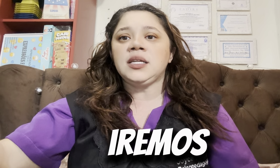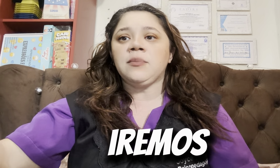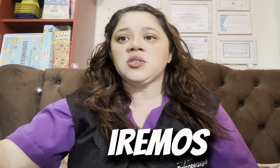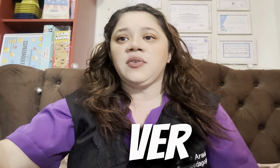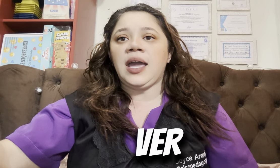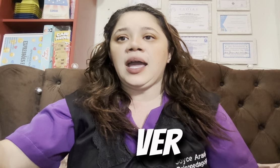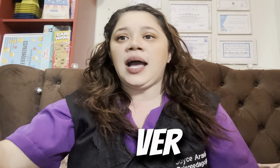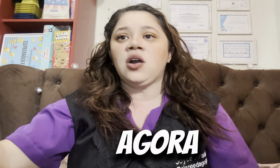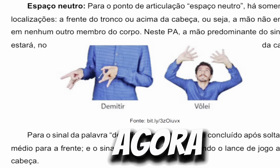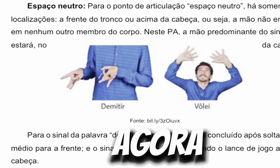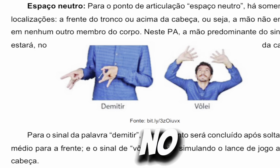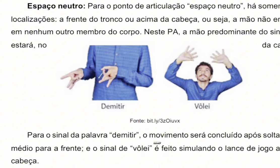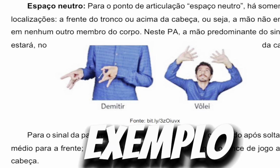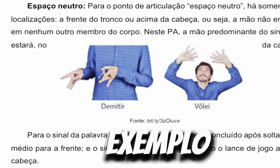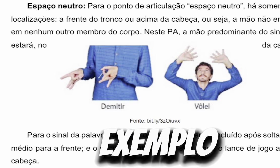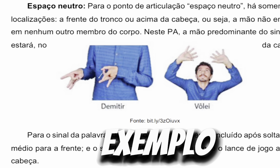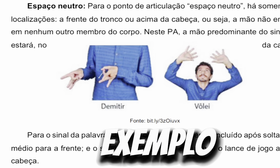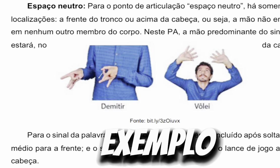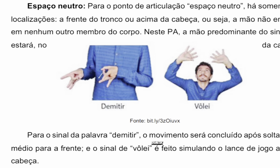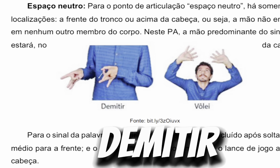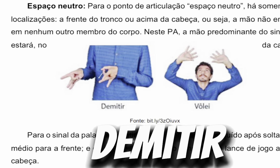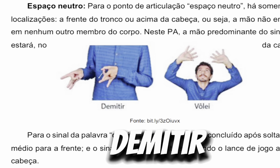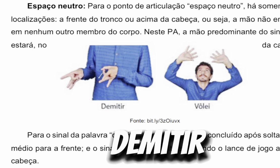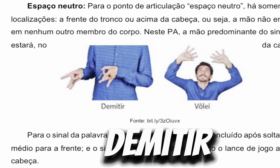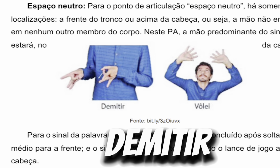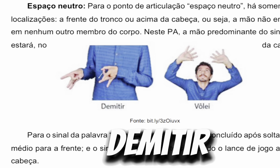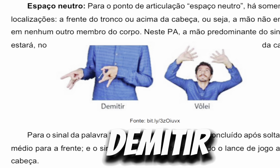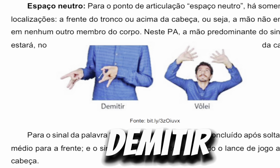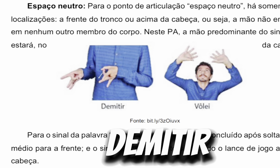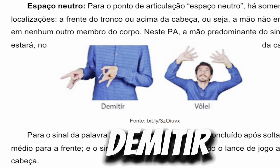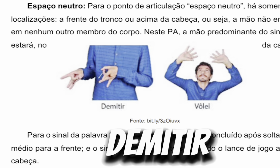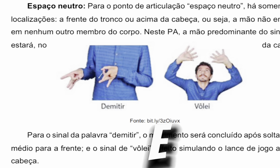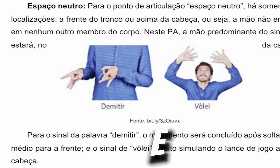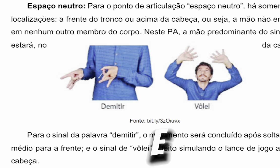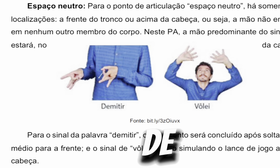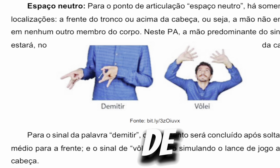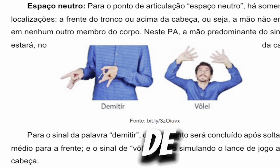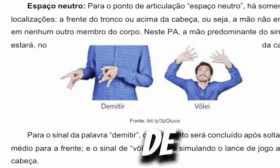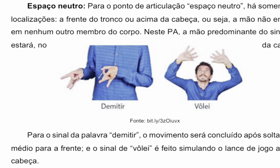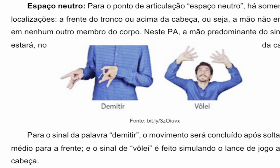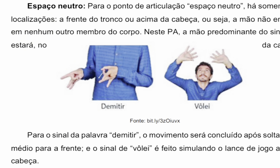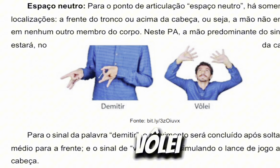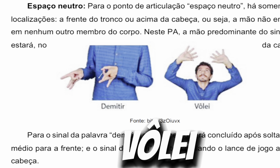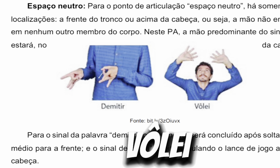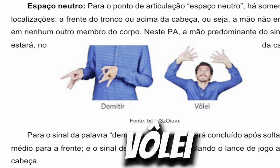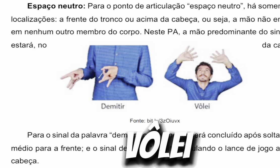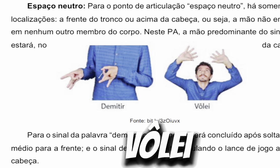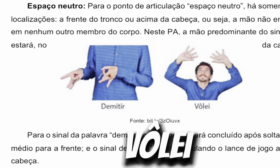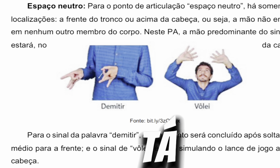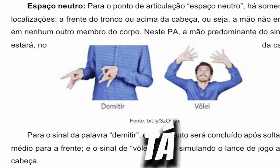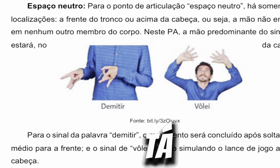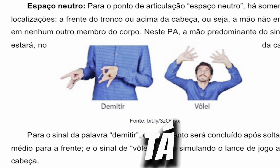iremos ver agora no exemplo de demitir e de vôlei,